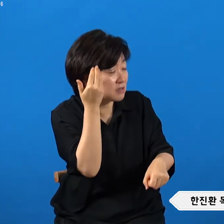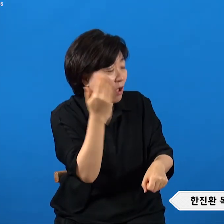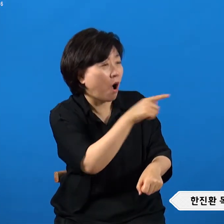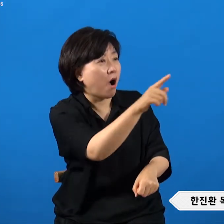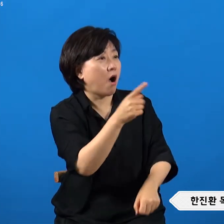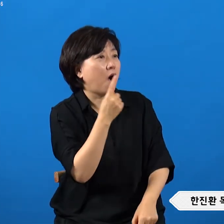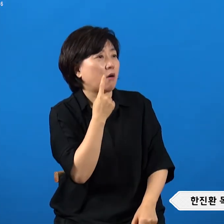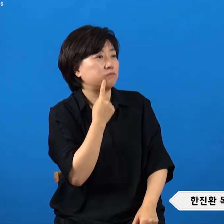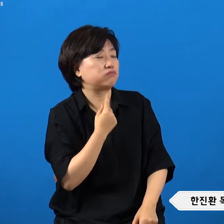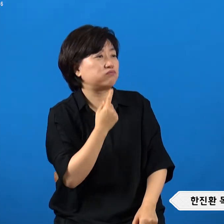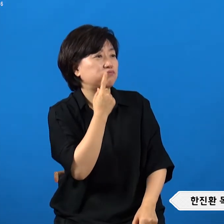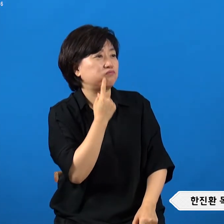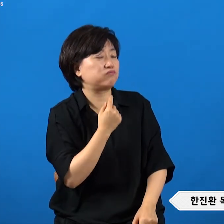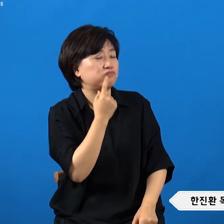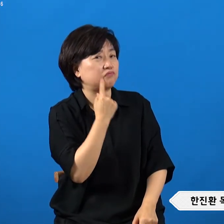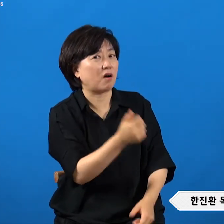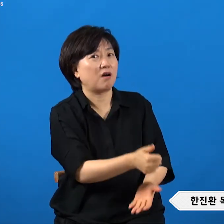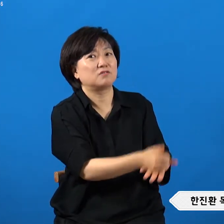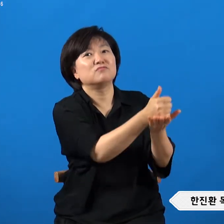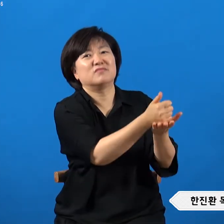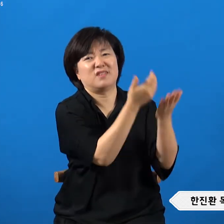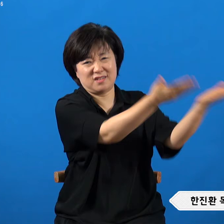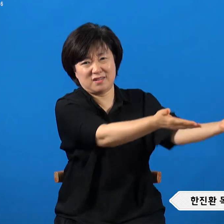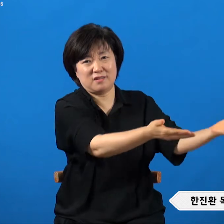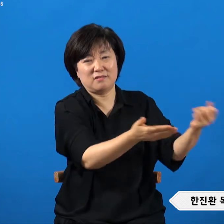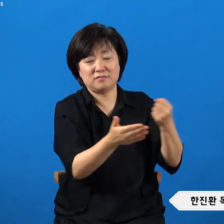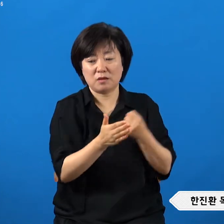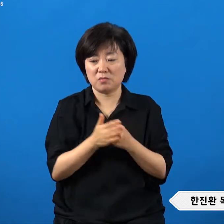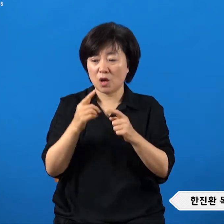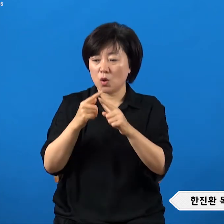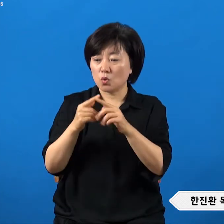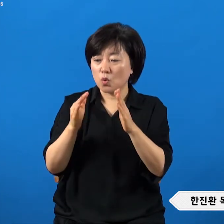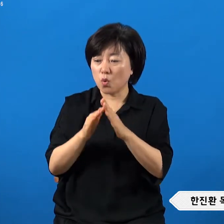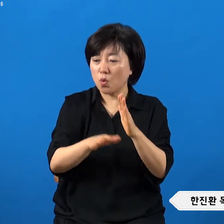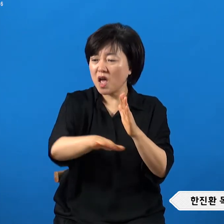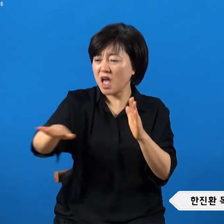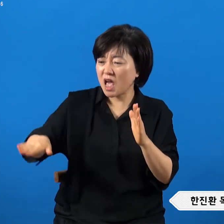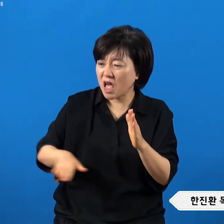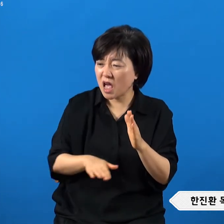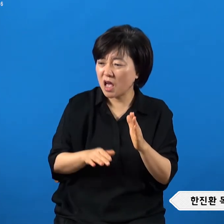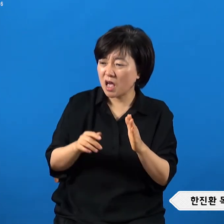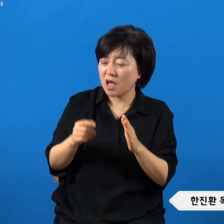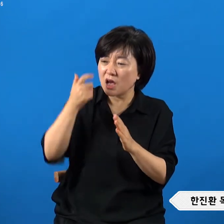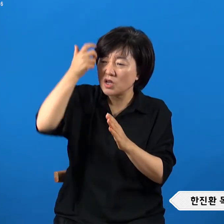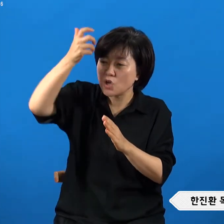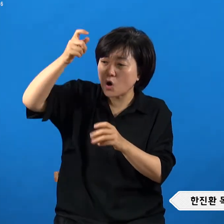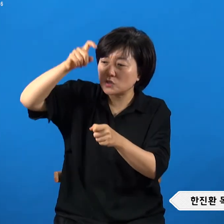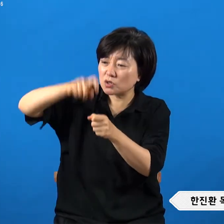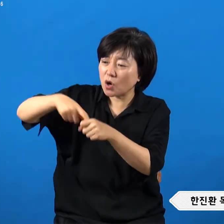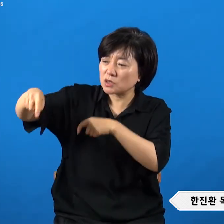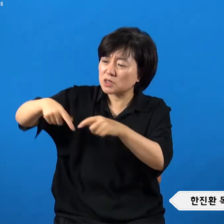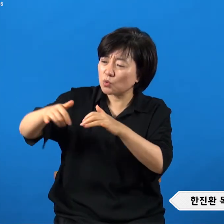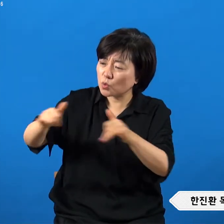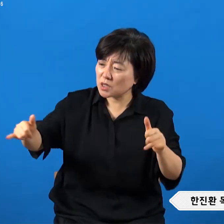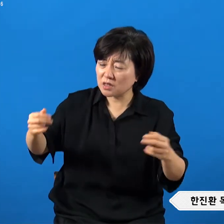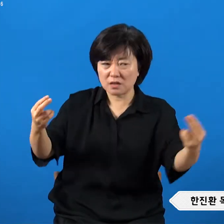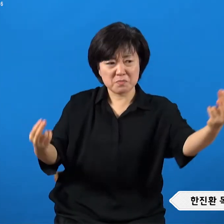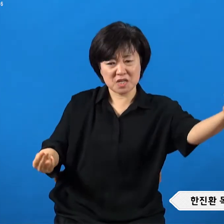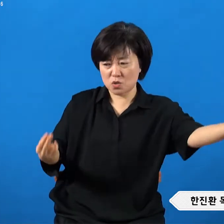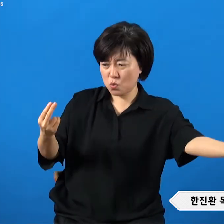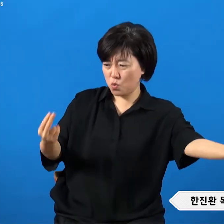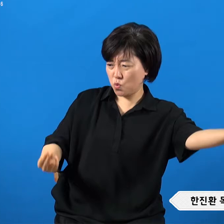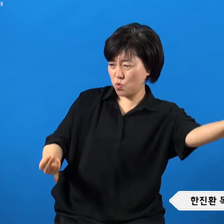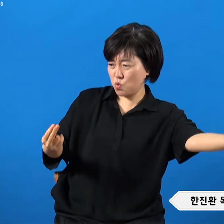것입니다. 그래서 교회의 영적 지도자들을 자꾸 세상 지혜의 관점에서 비교를 하는